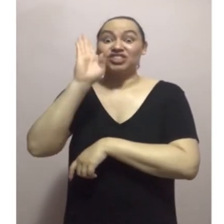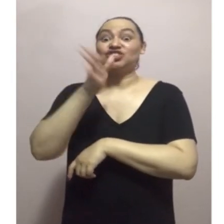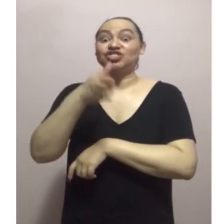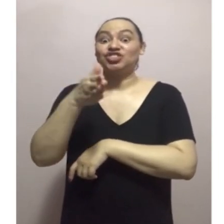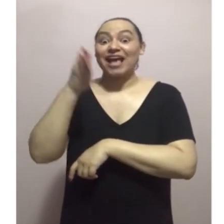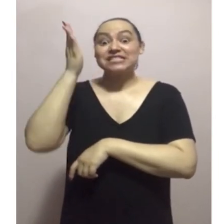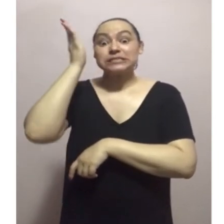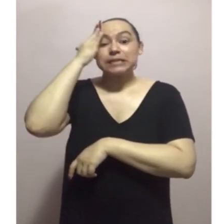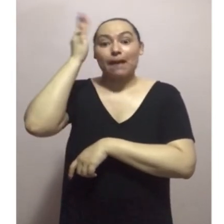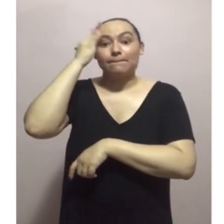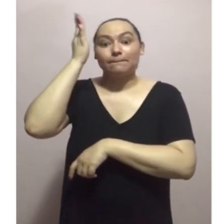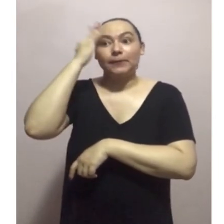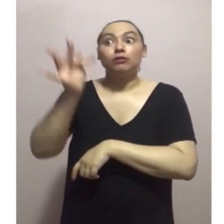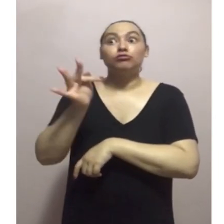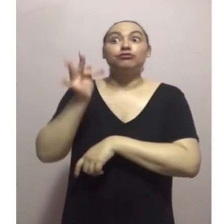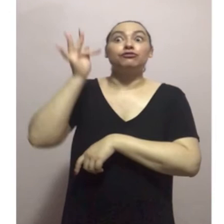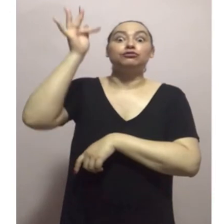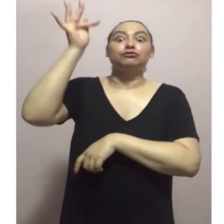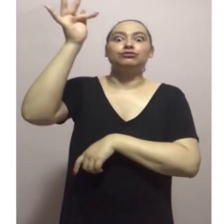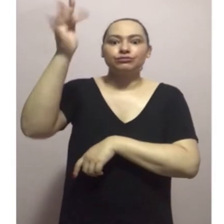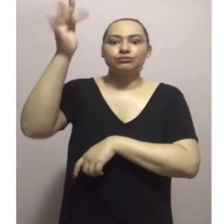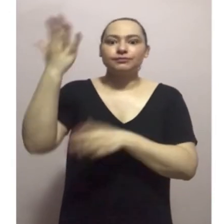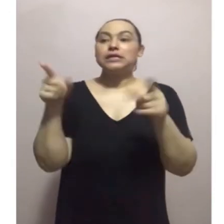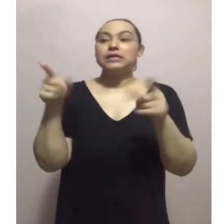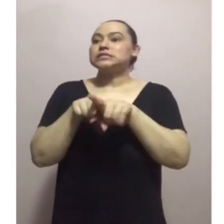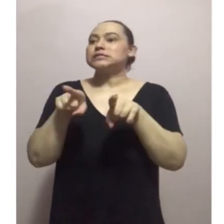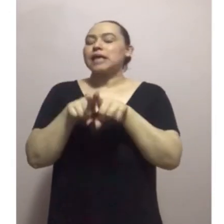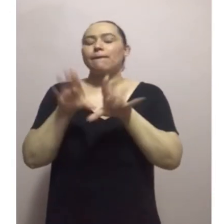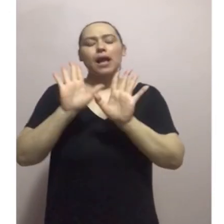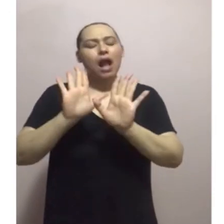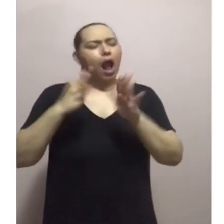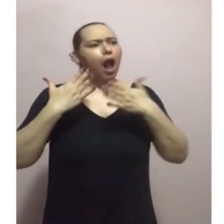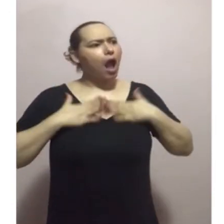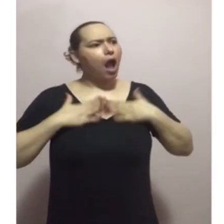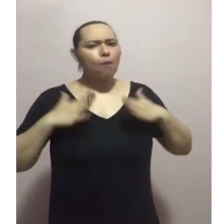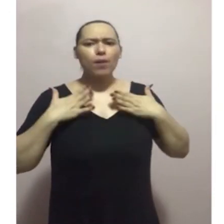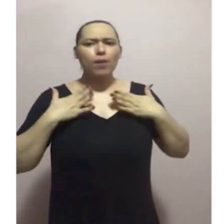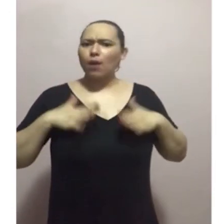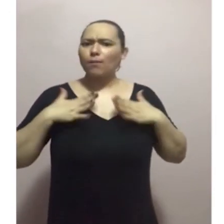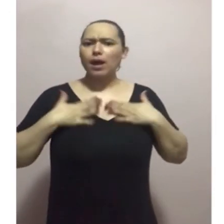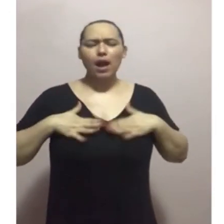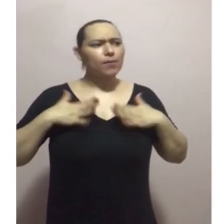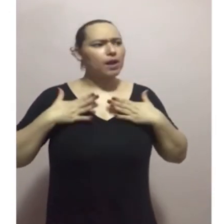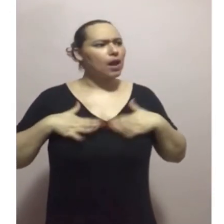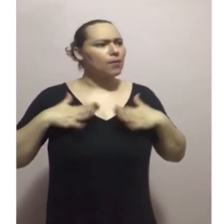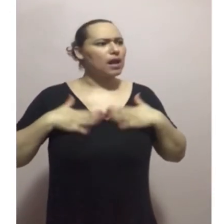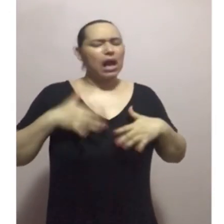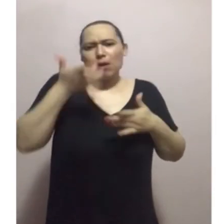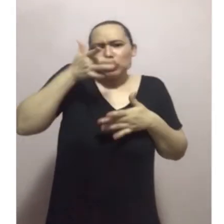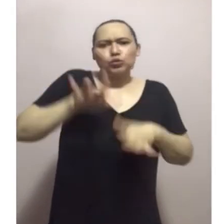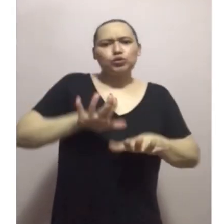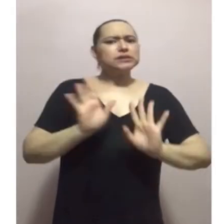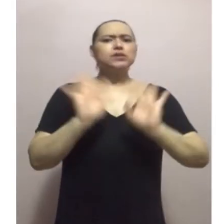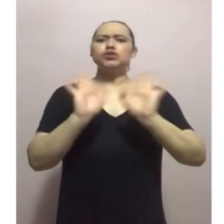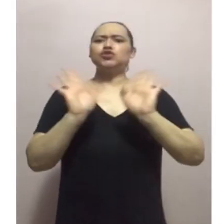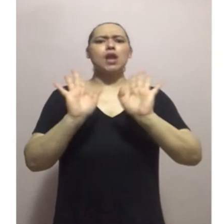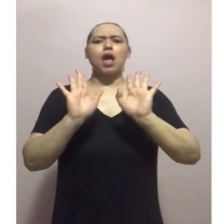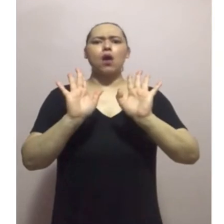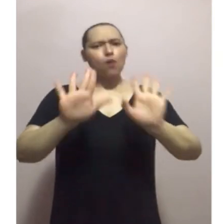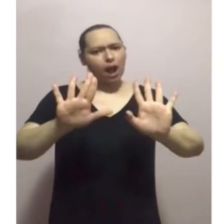chamo o Cacá, Tati, eu não sei fazer isso não, eu não acredito nisso não. Falei, calma, Cacá, não desiste assim, vamos.